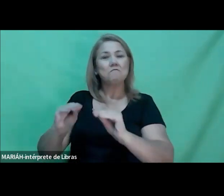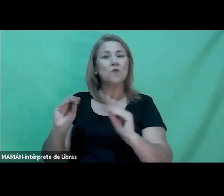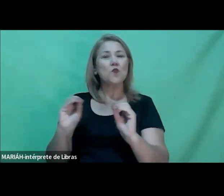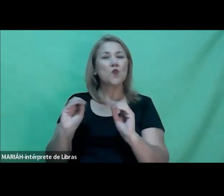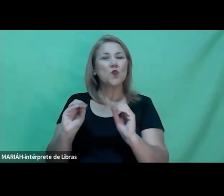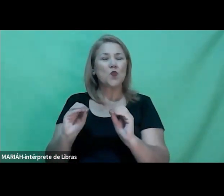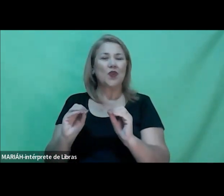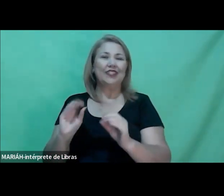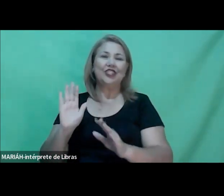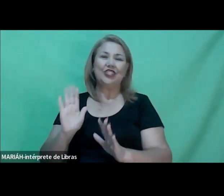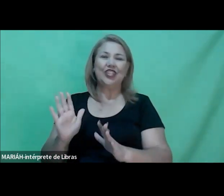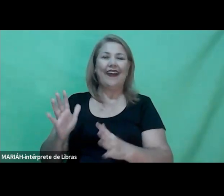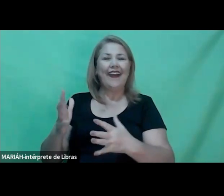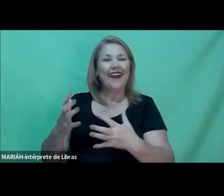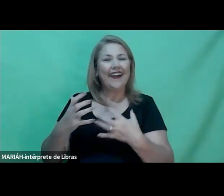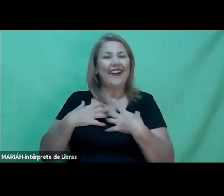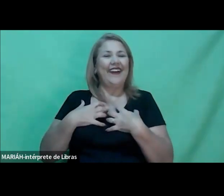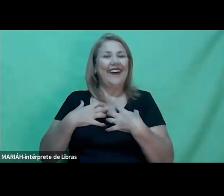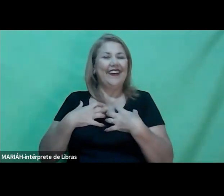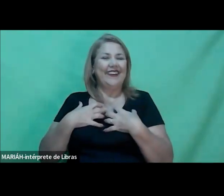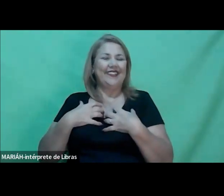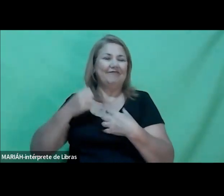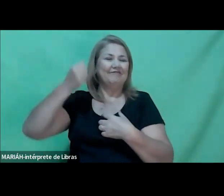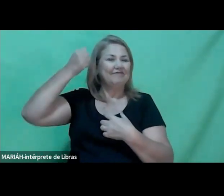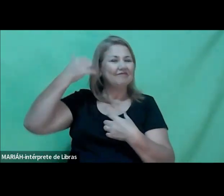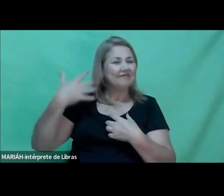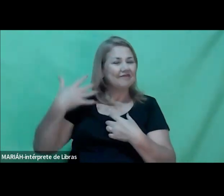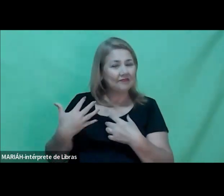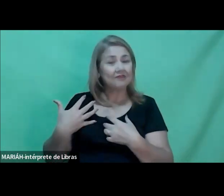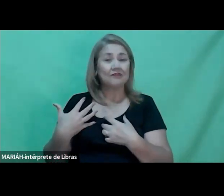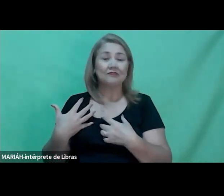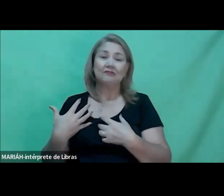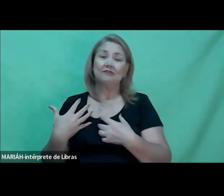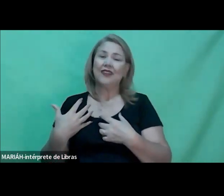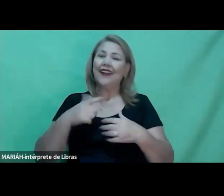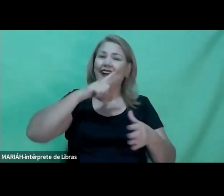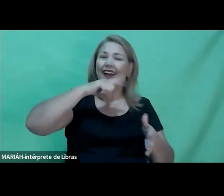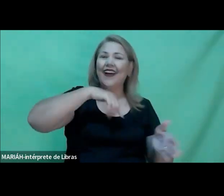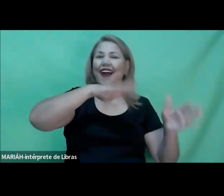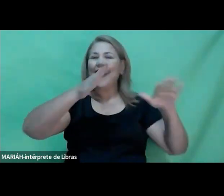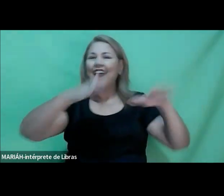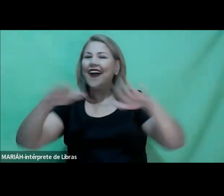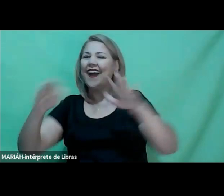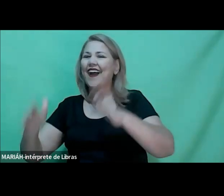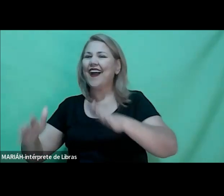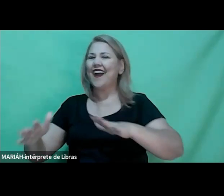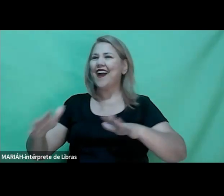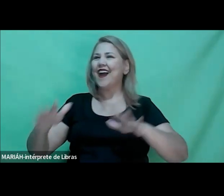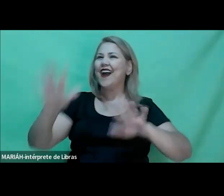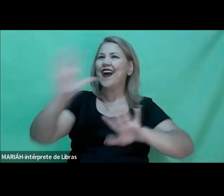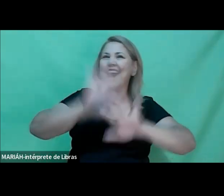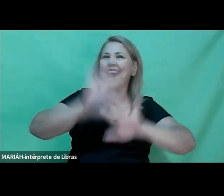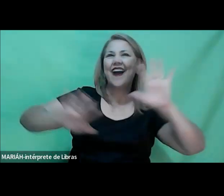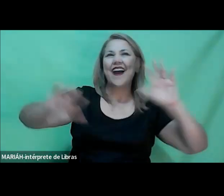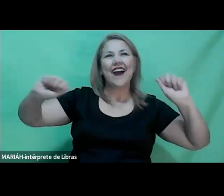Entonces Esa esa descripción de de de entornos de paisajes es es Es importante y de verdad